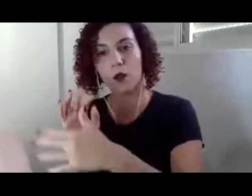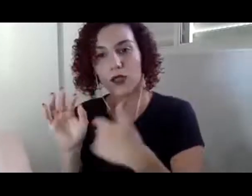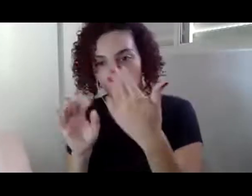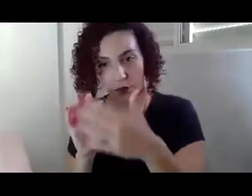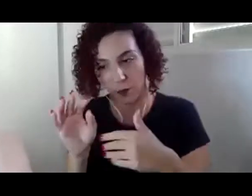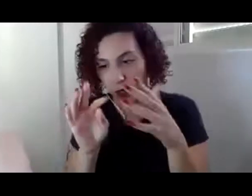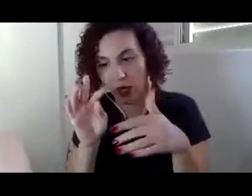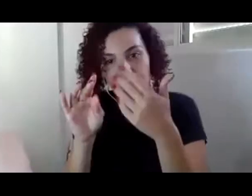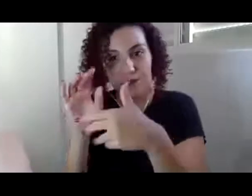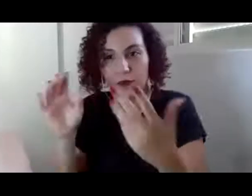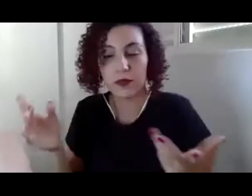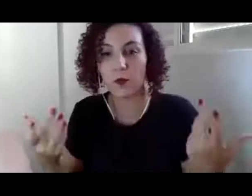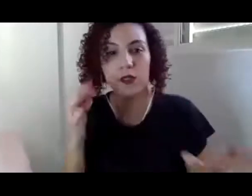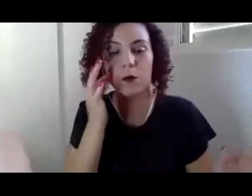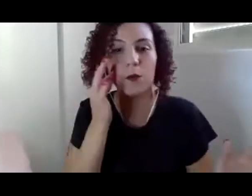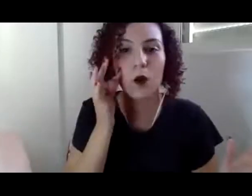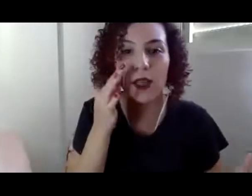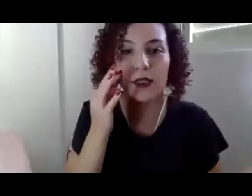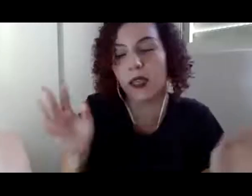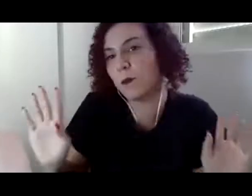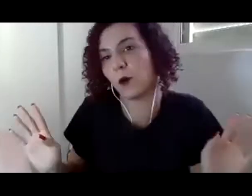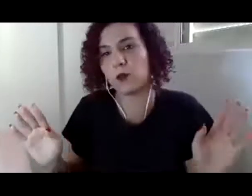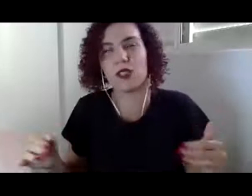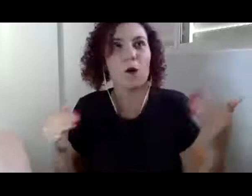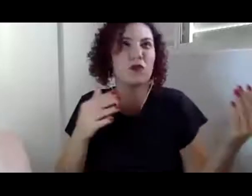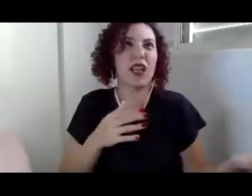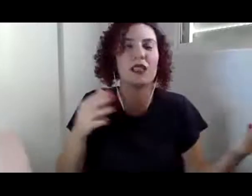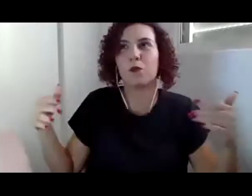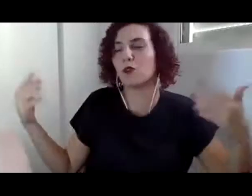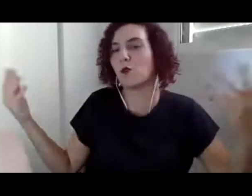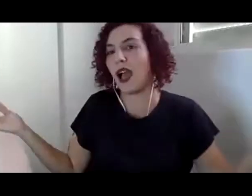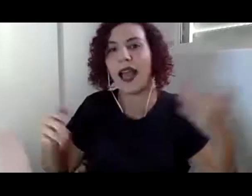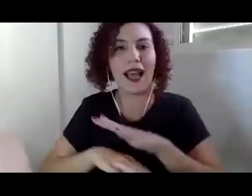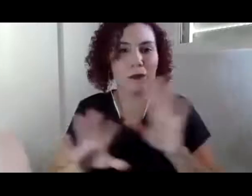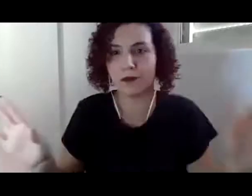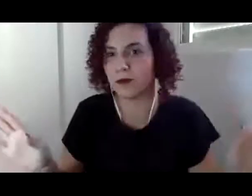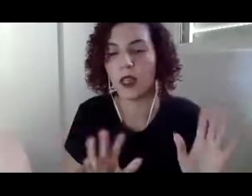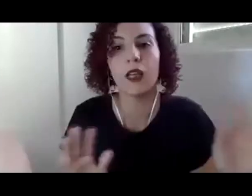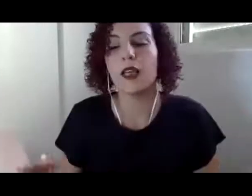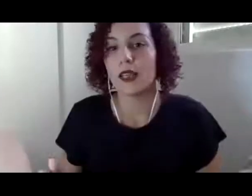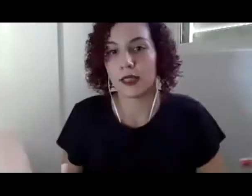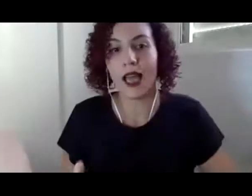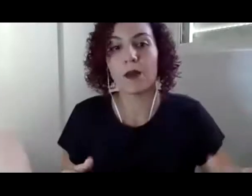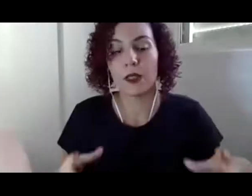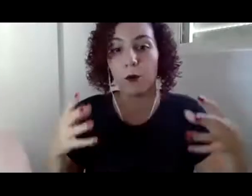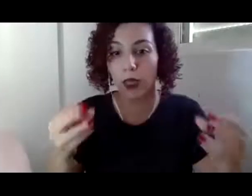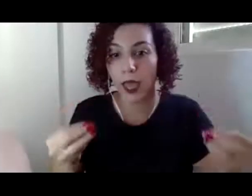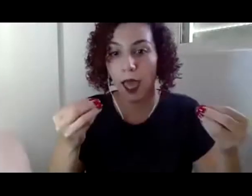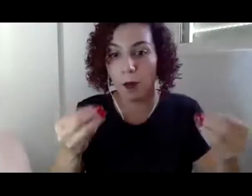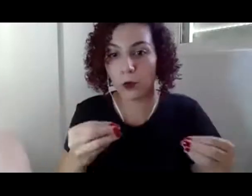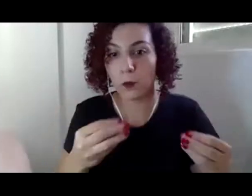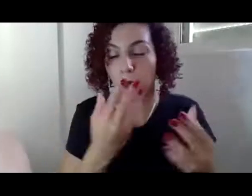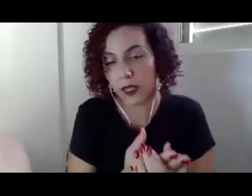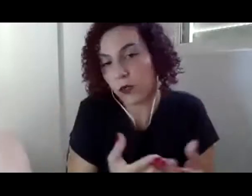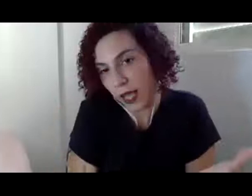isso aqui que eu escrevi, porque, então, se o meu nome é esse aqui, pronto, se é um T, depois um H, sabe, assim, porque